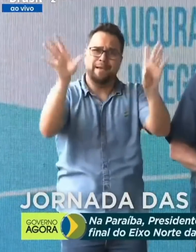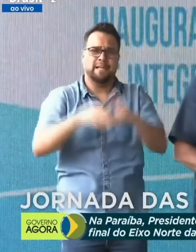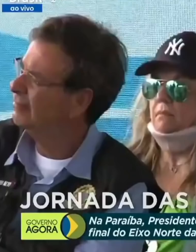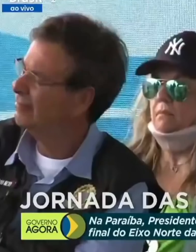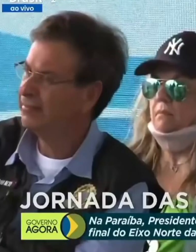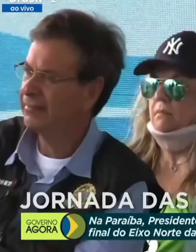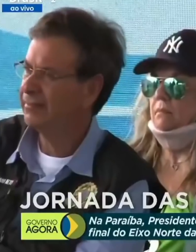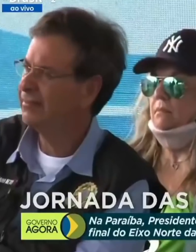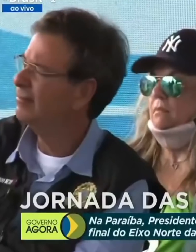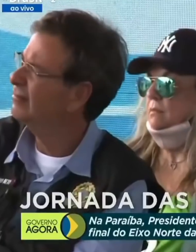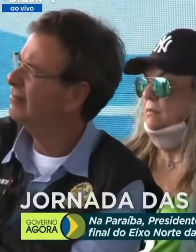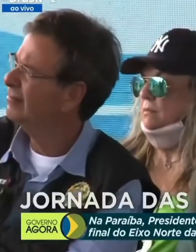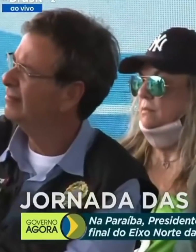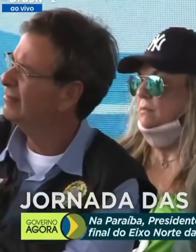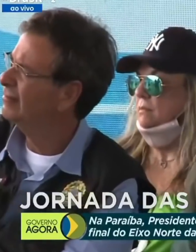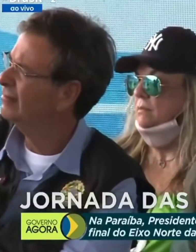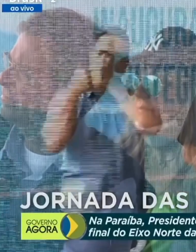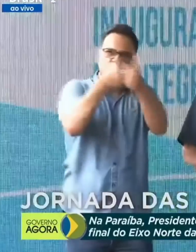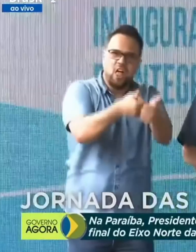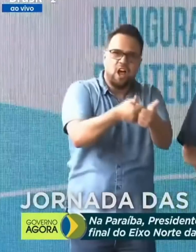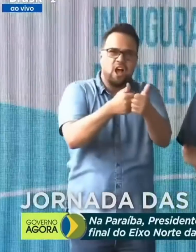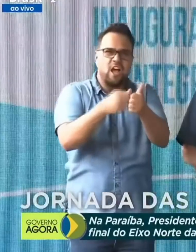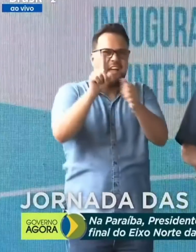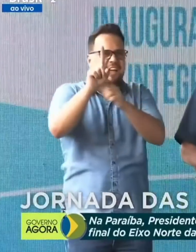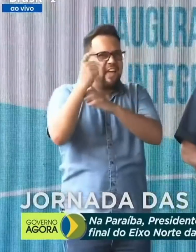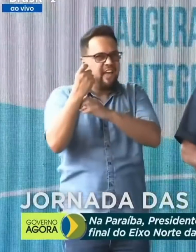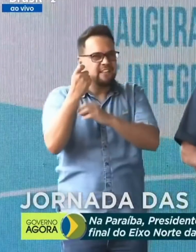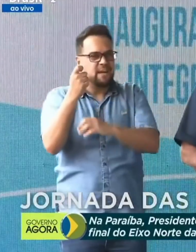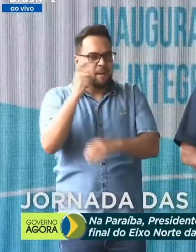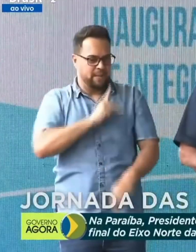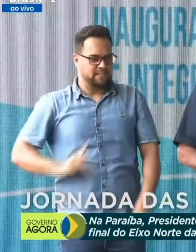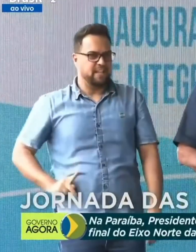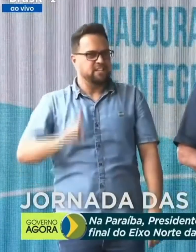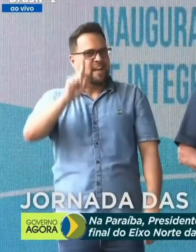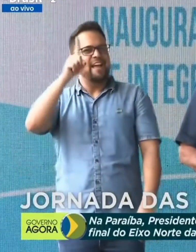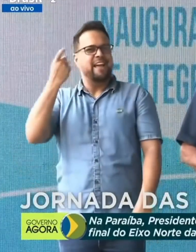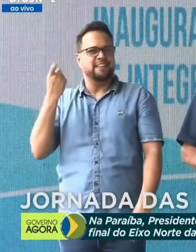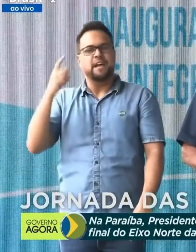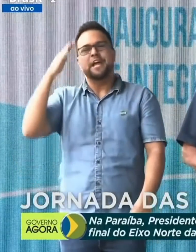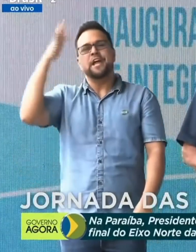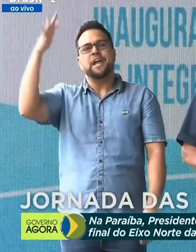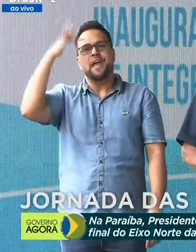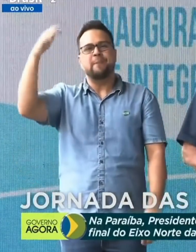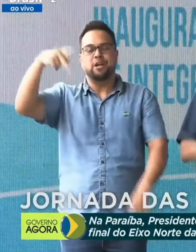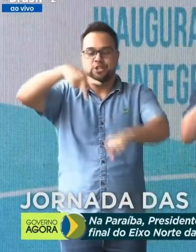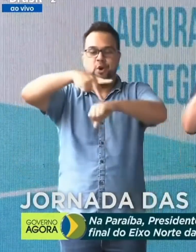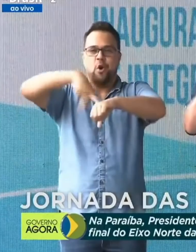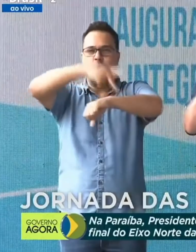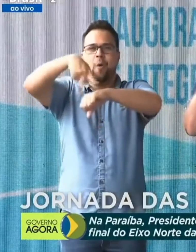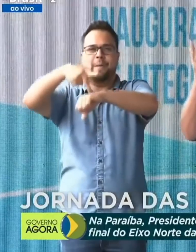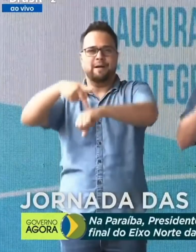seguir exemplos de ex-presidentes que nos antecederam, imagine o que seria desse país.